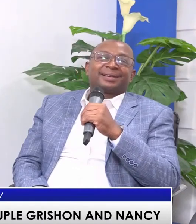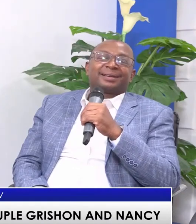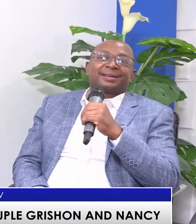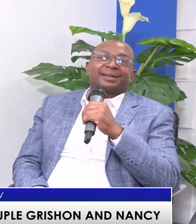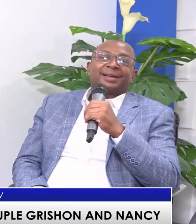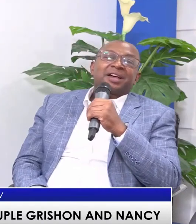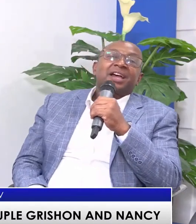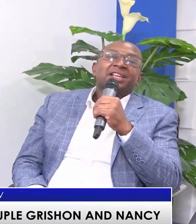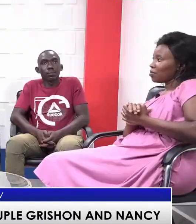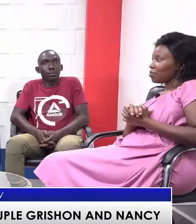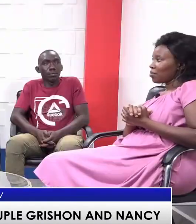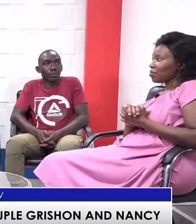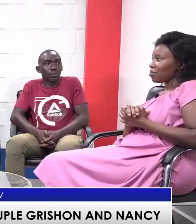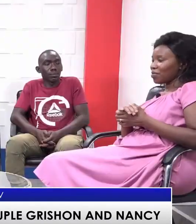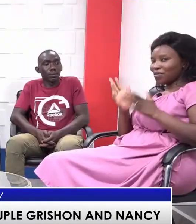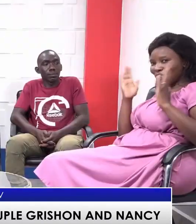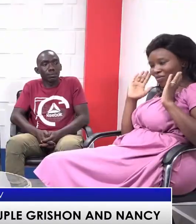kuelewa. Yes.